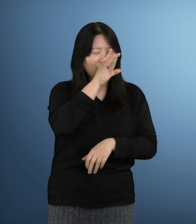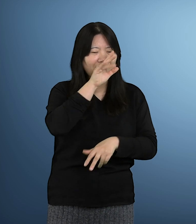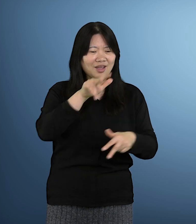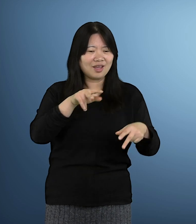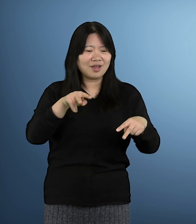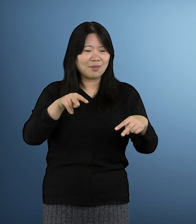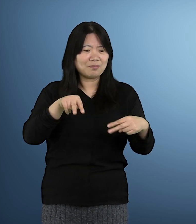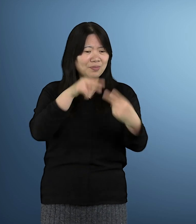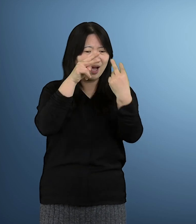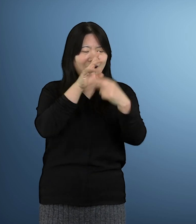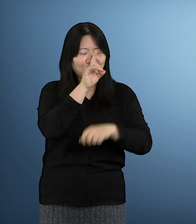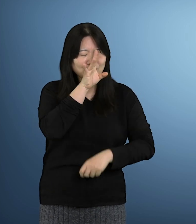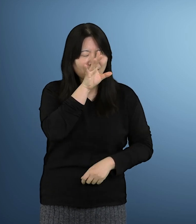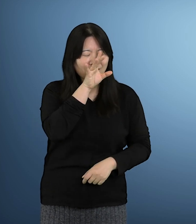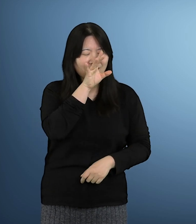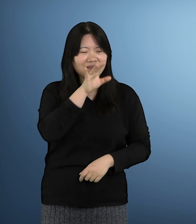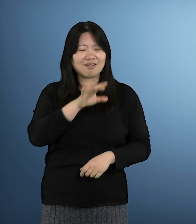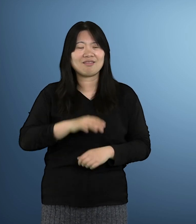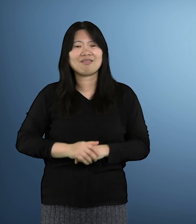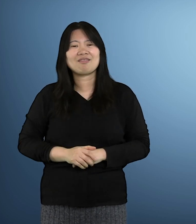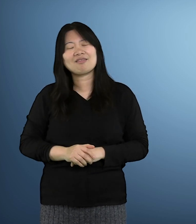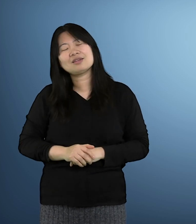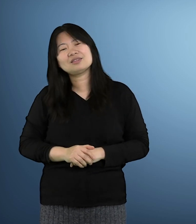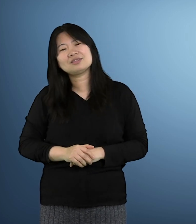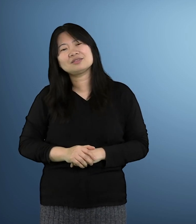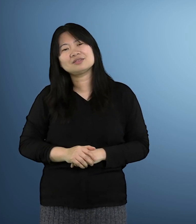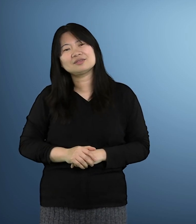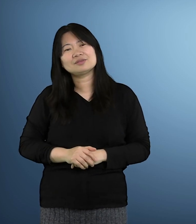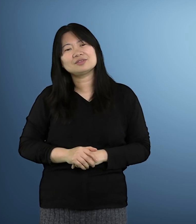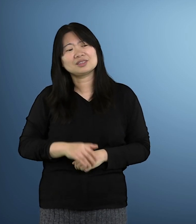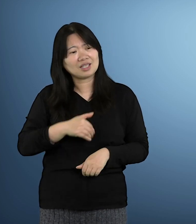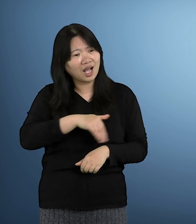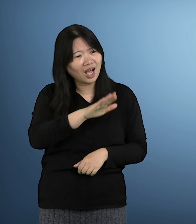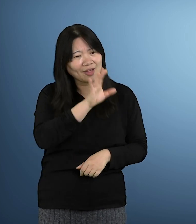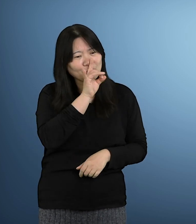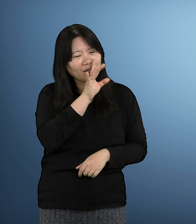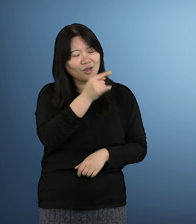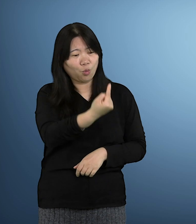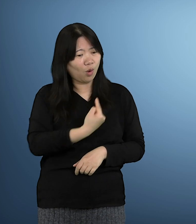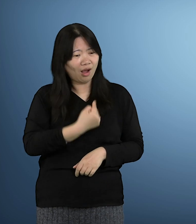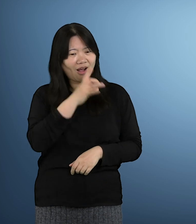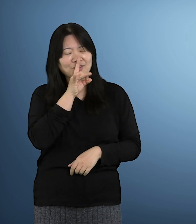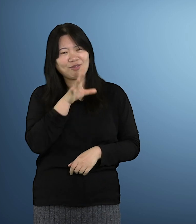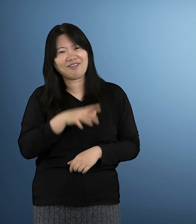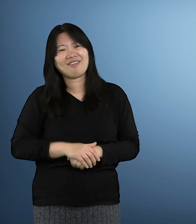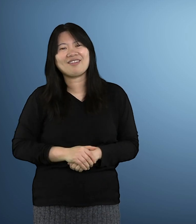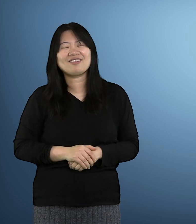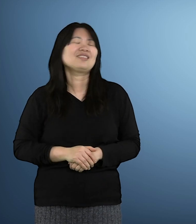없는데, 만날 수도 없고 갈 수도 없고 올 수도 없고, 세상에